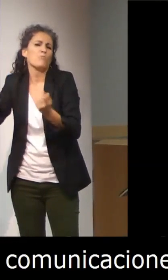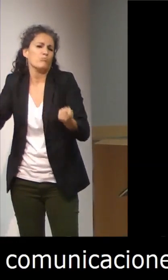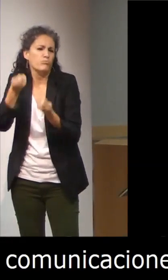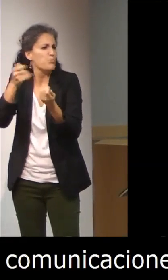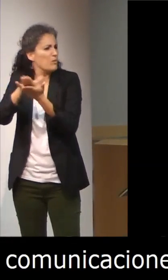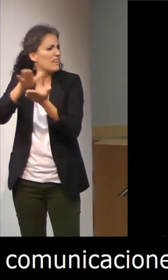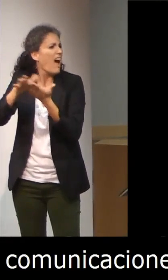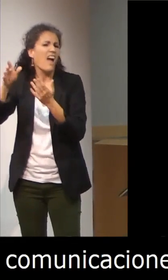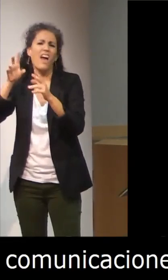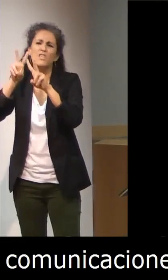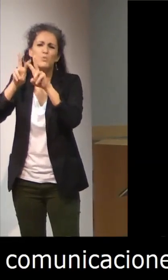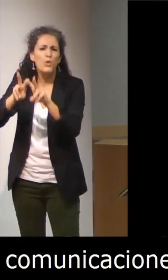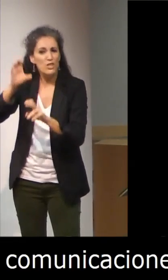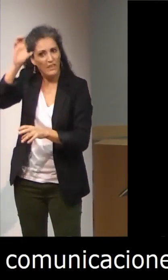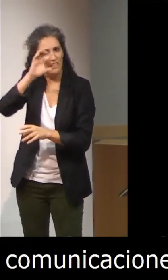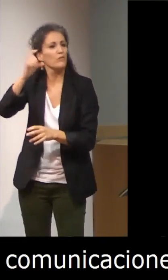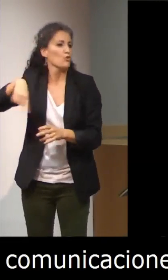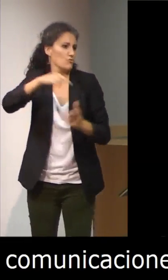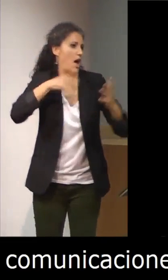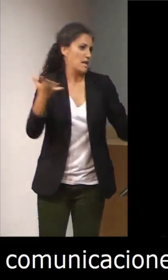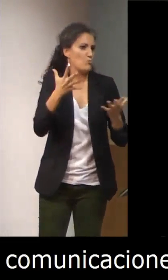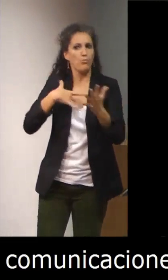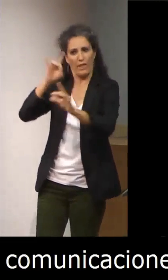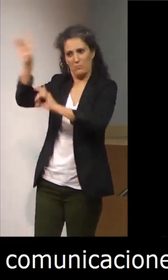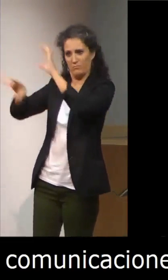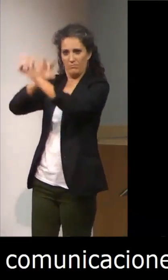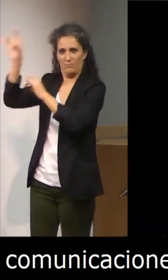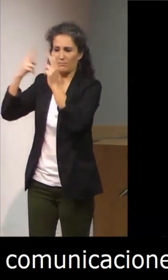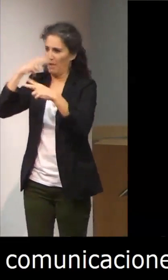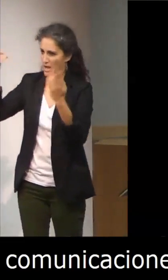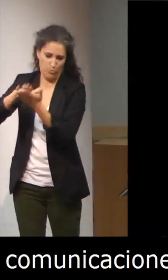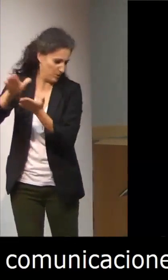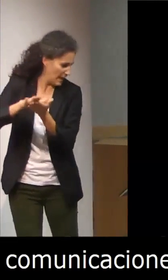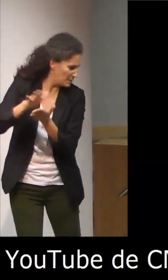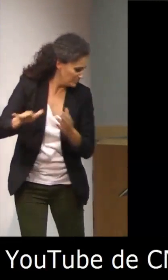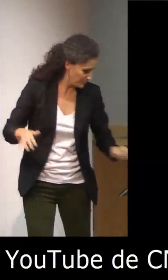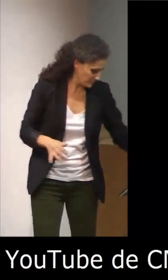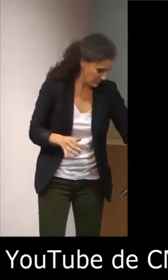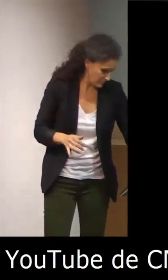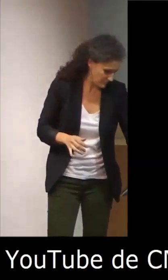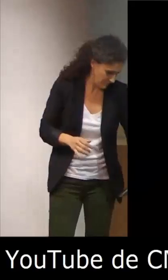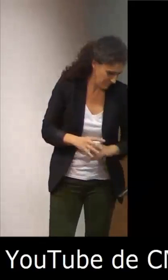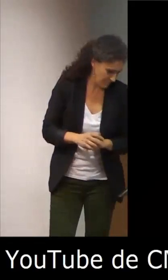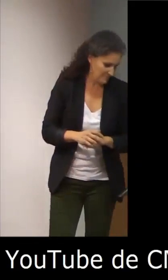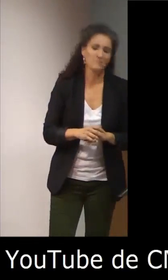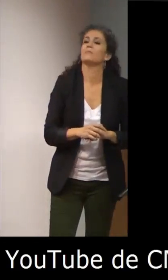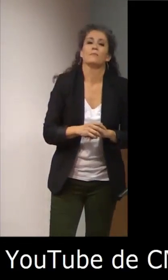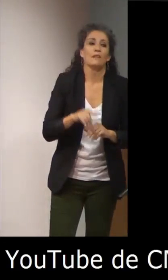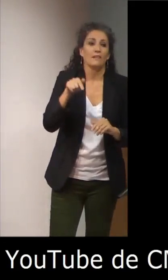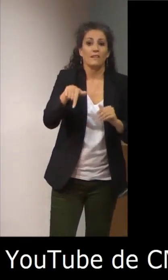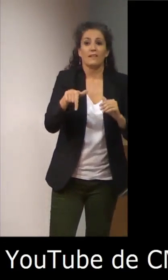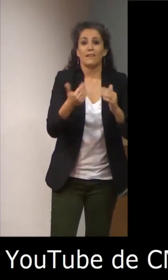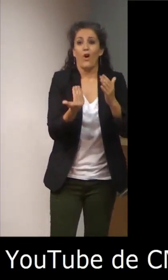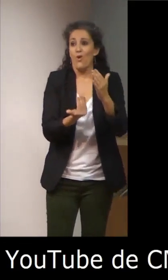Real patronato para que sean recogidas en la revista digital redis y que sean publicadas